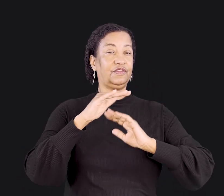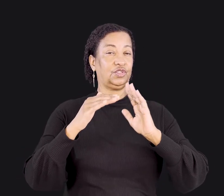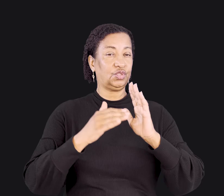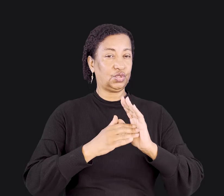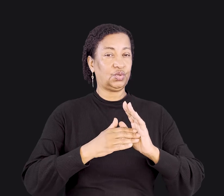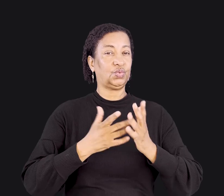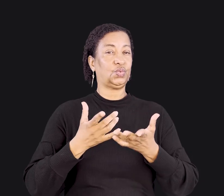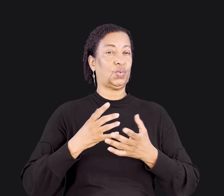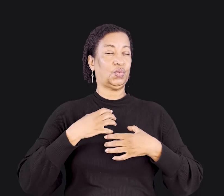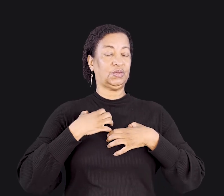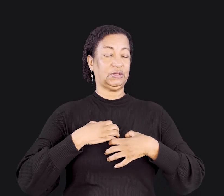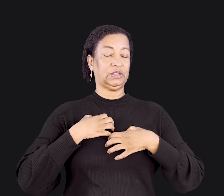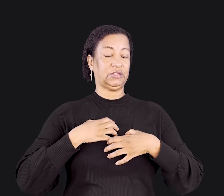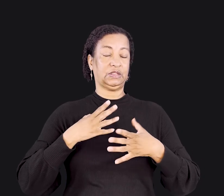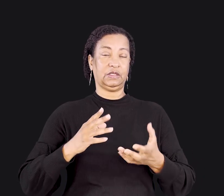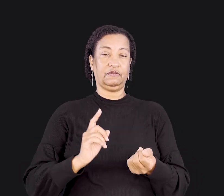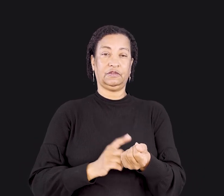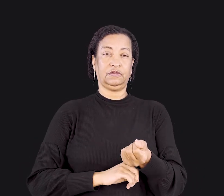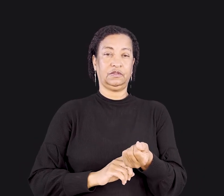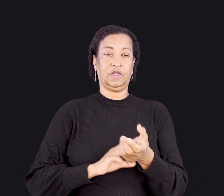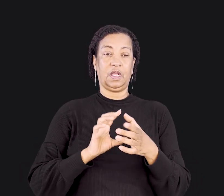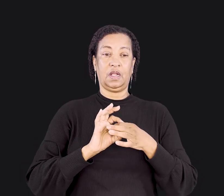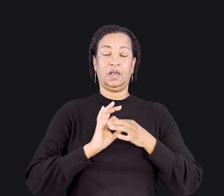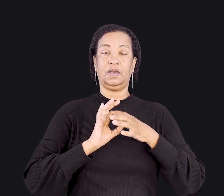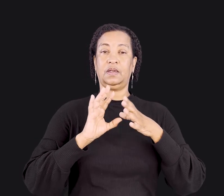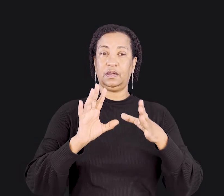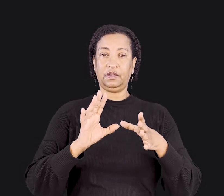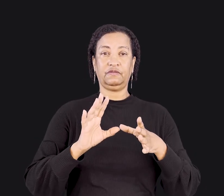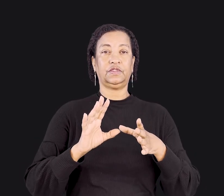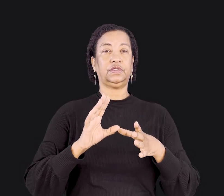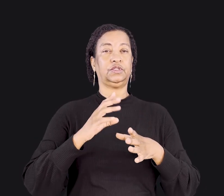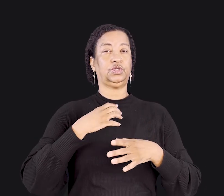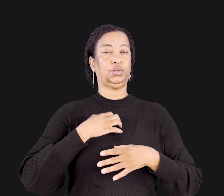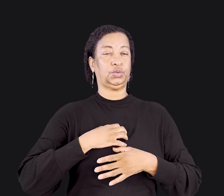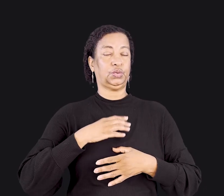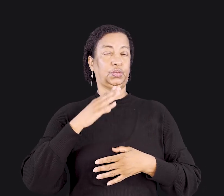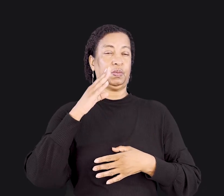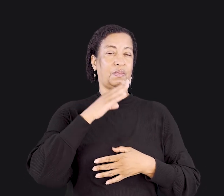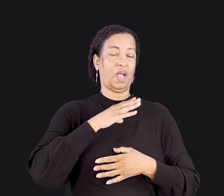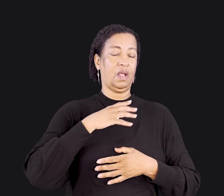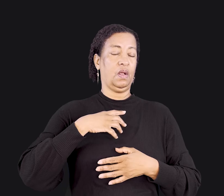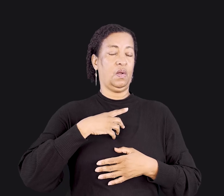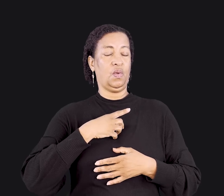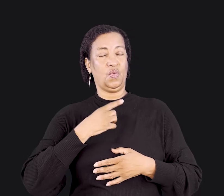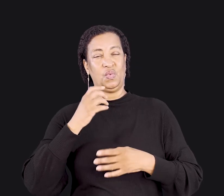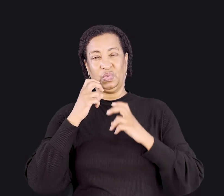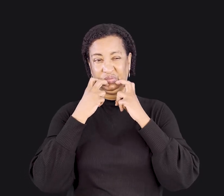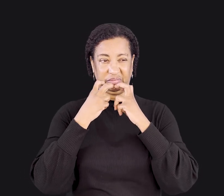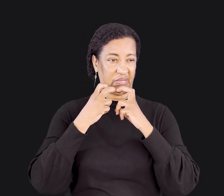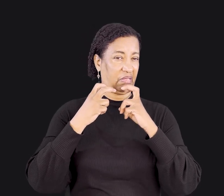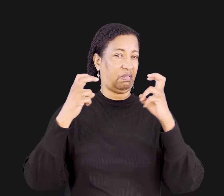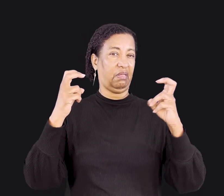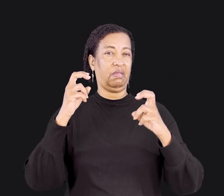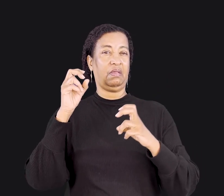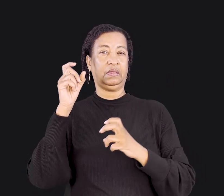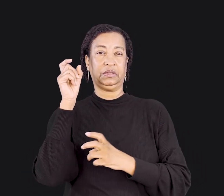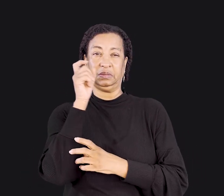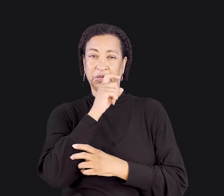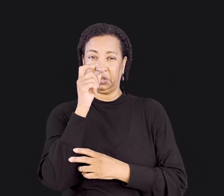a amargura, livrem-se da amargura, indignação, ira, gritaria, calúnia, bem como